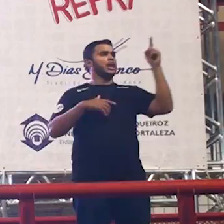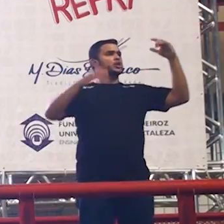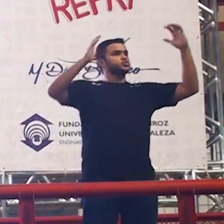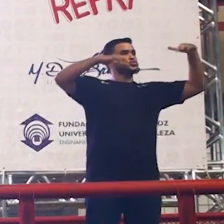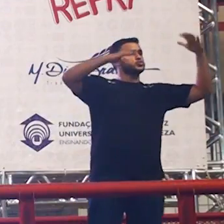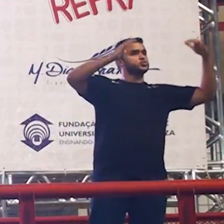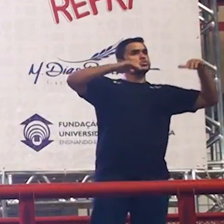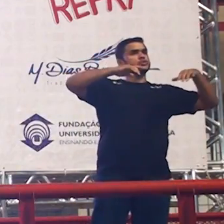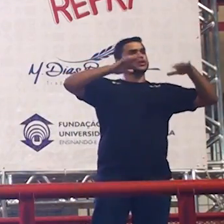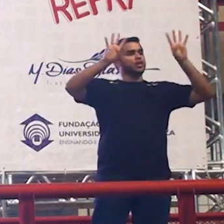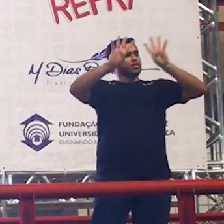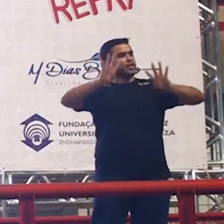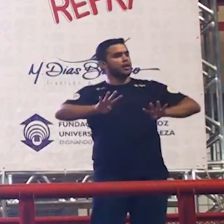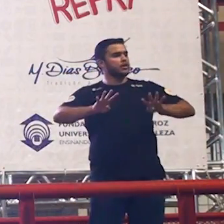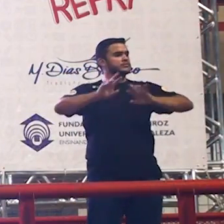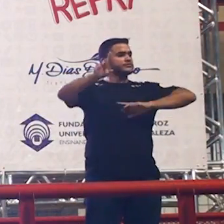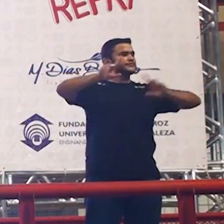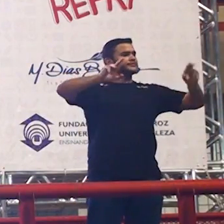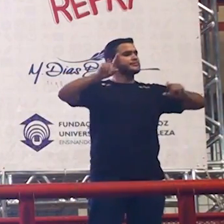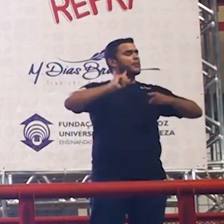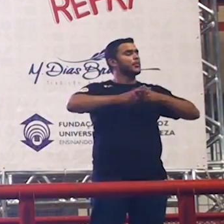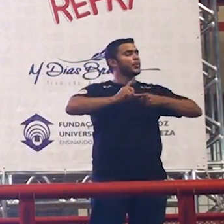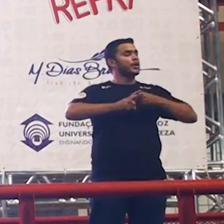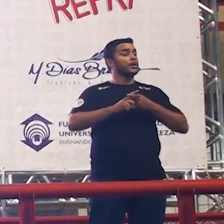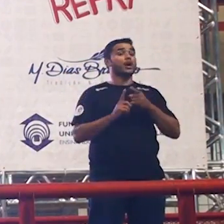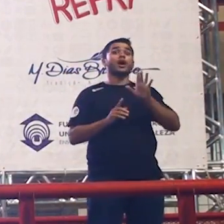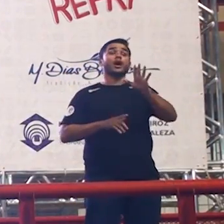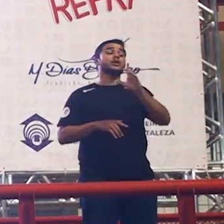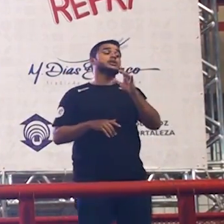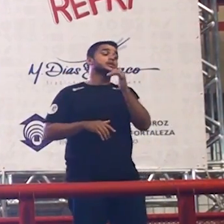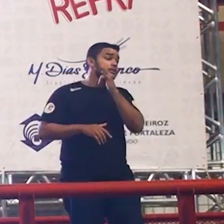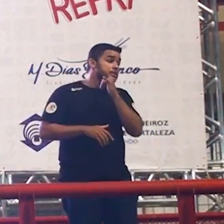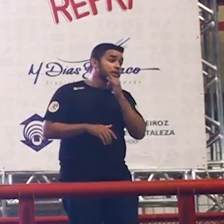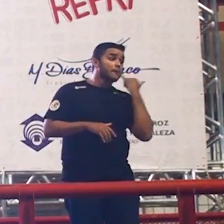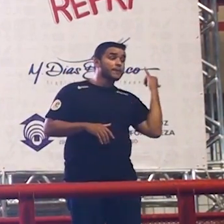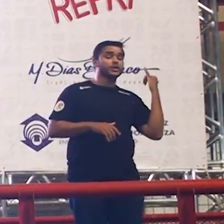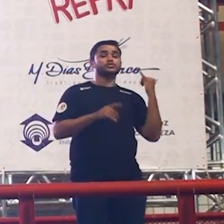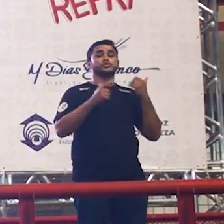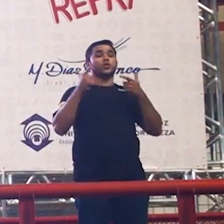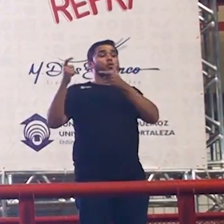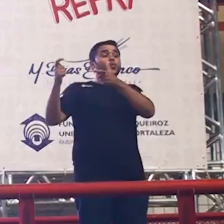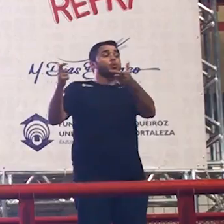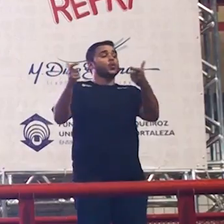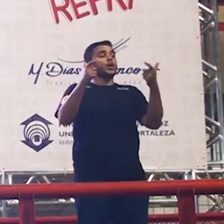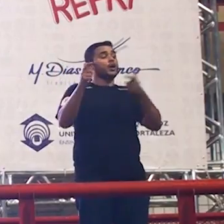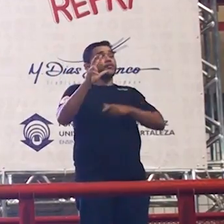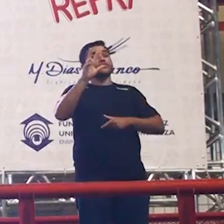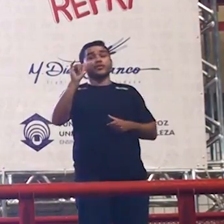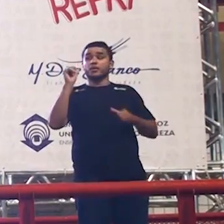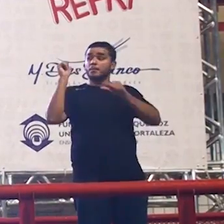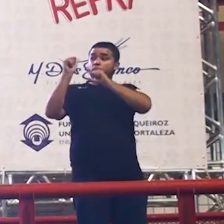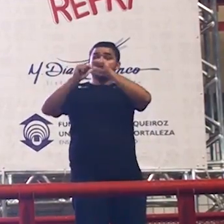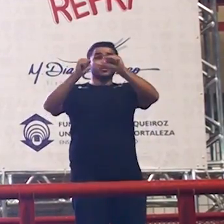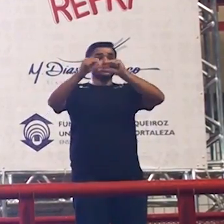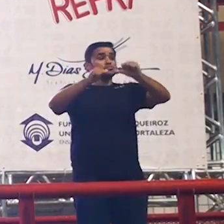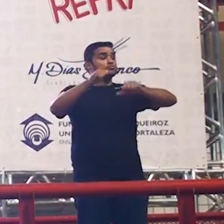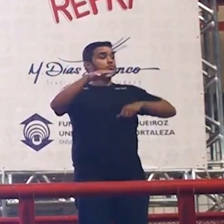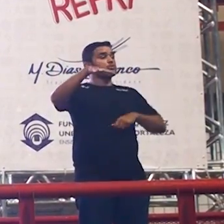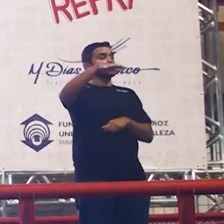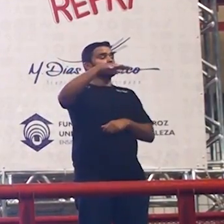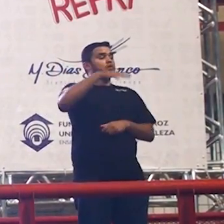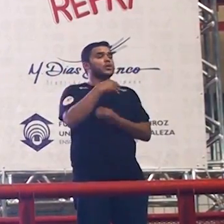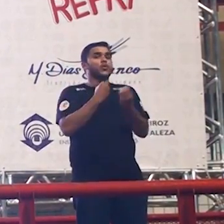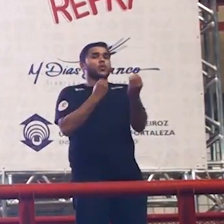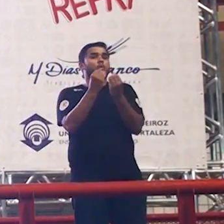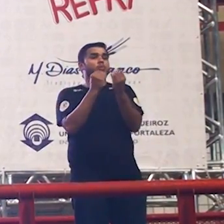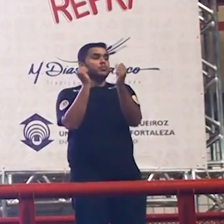Porque sobre cada região existirão fatores que irão provocar mudanças no comportamento